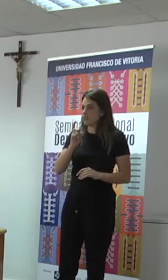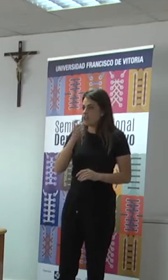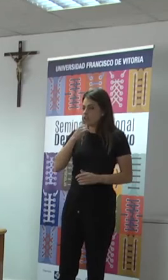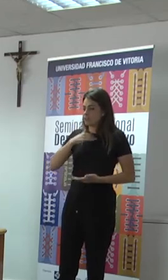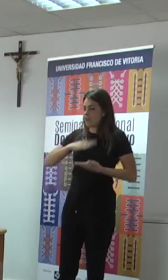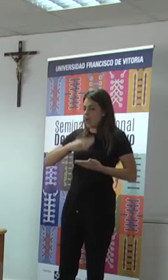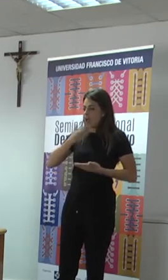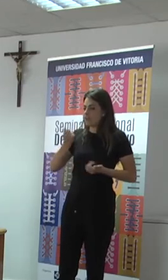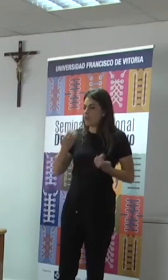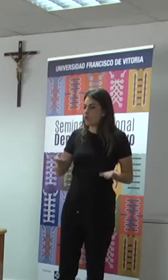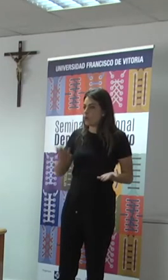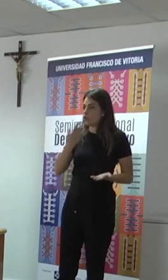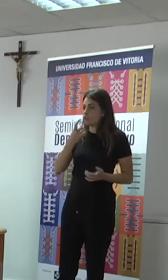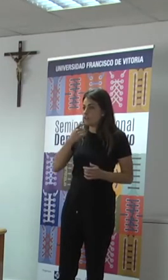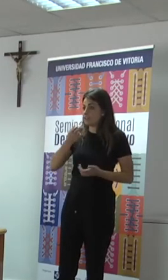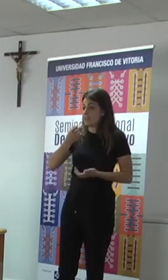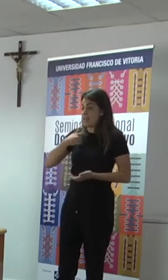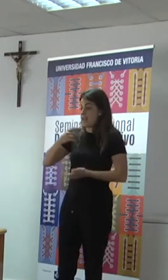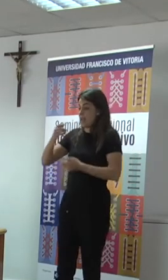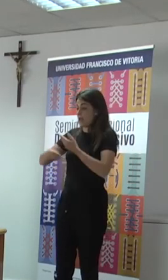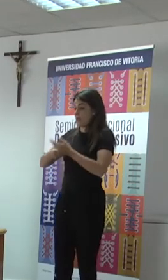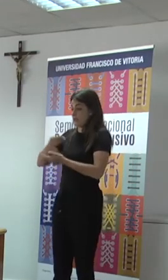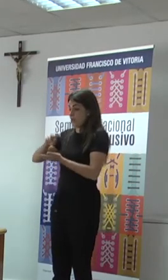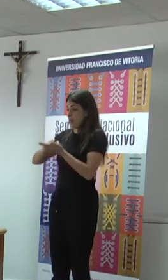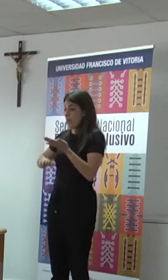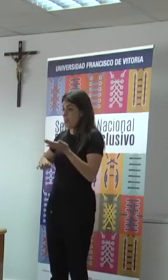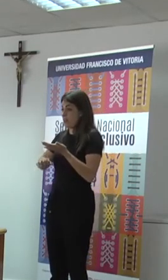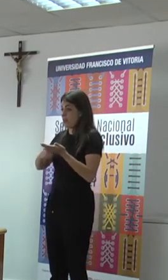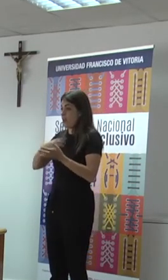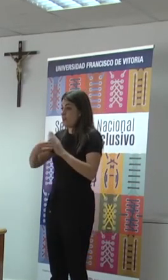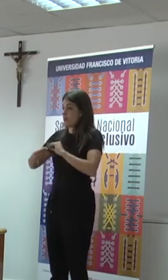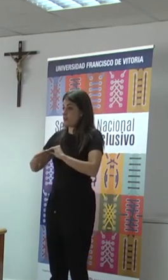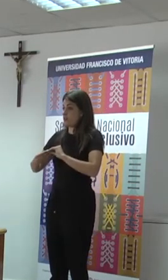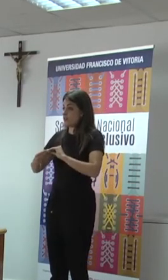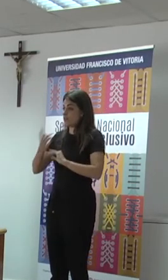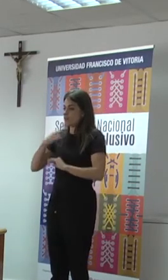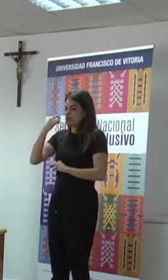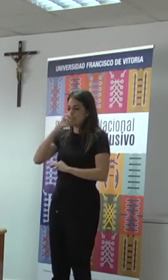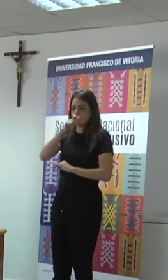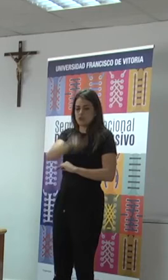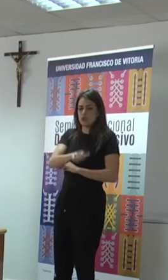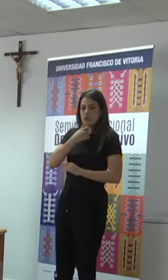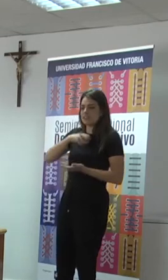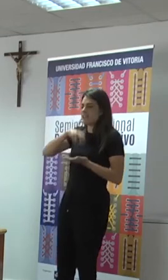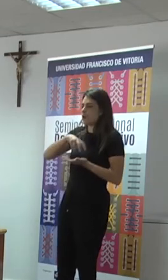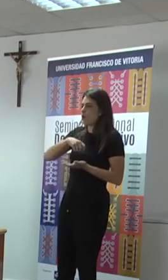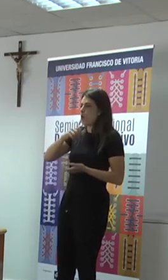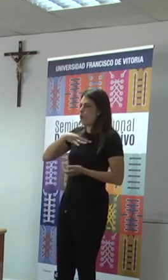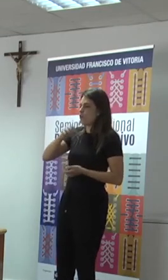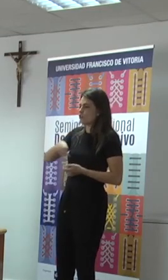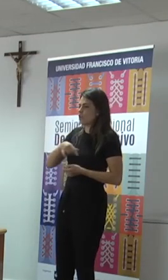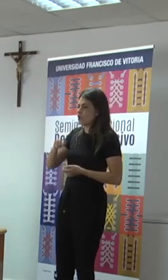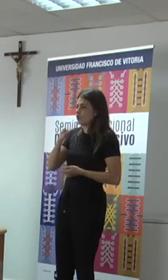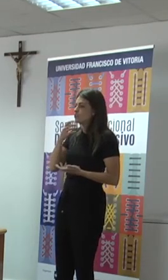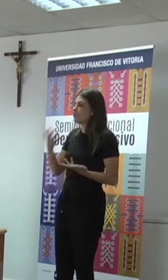las adaptaciones a mí no me vio saltar en el despacho como me vio Juan Antonio. Entonces no sabe más o menos lo que puede hacer y lo que no puede hacer. Entonces